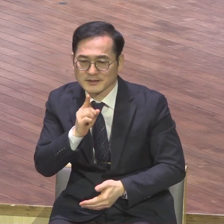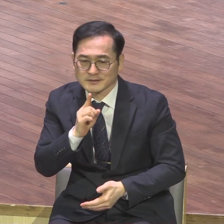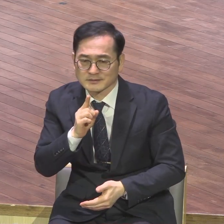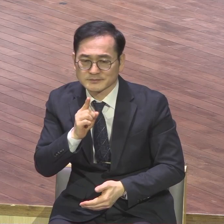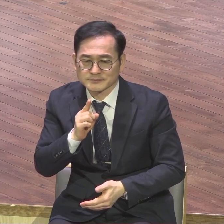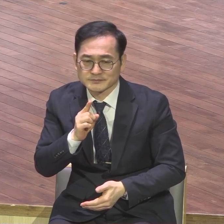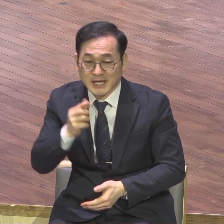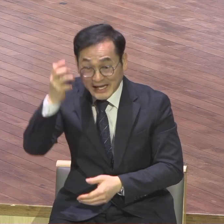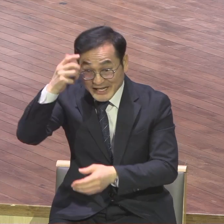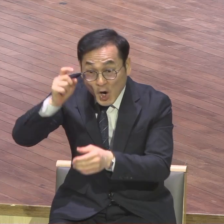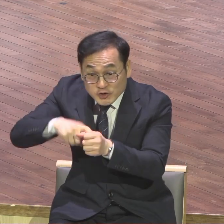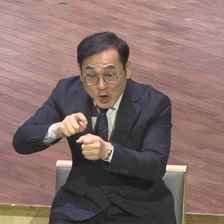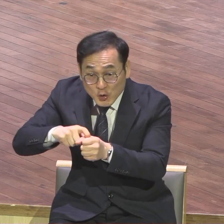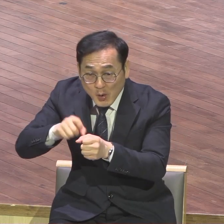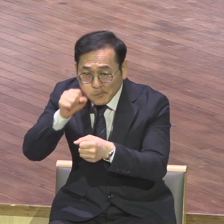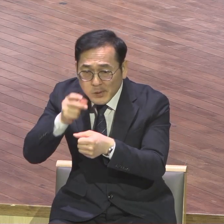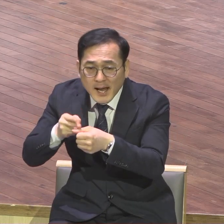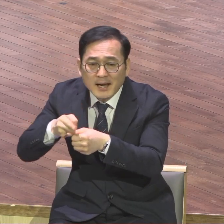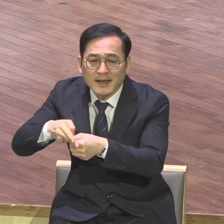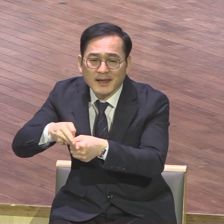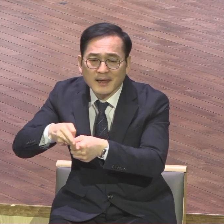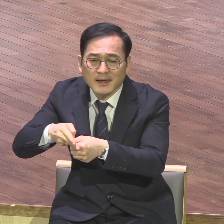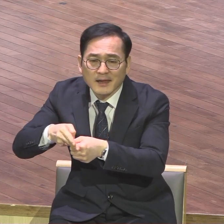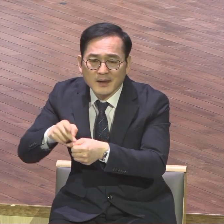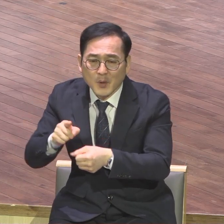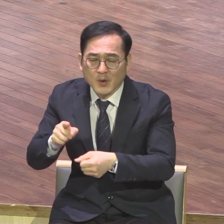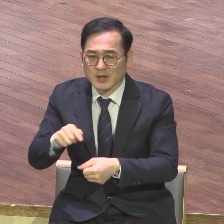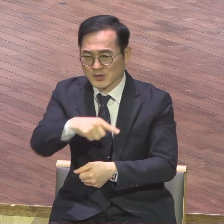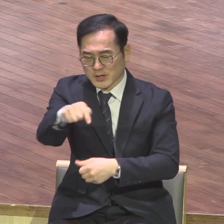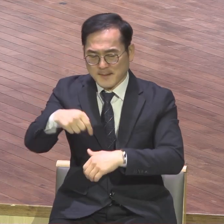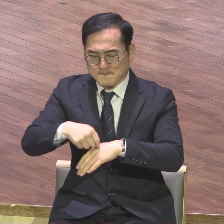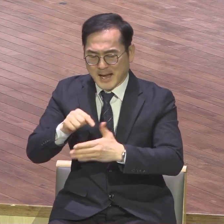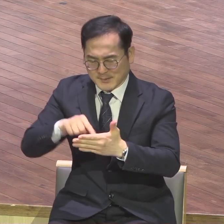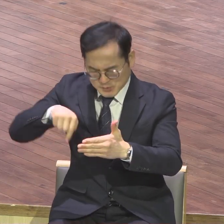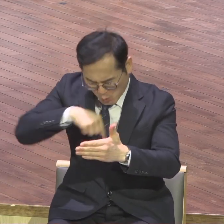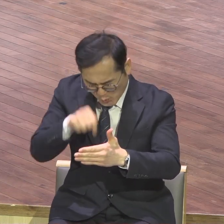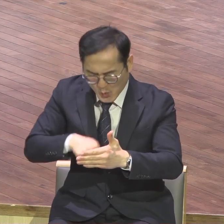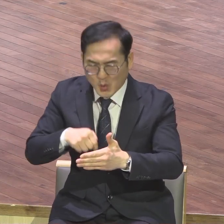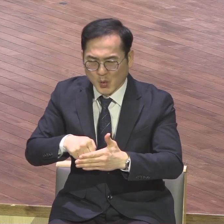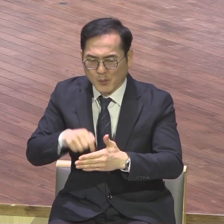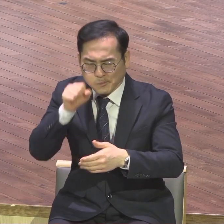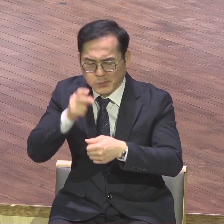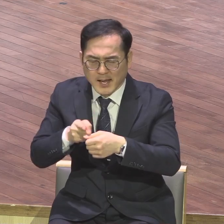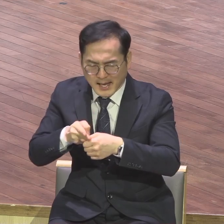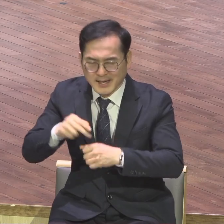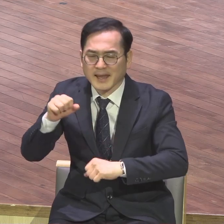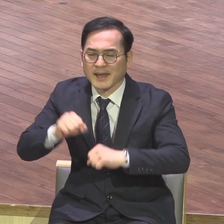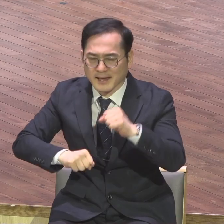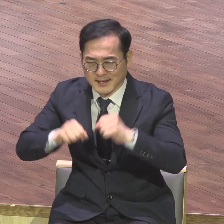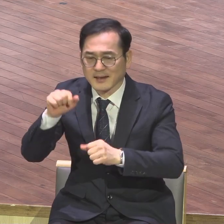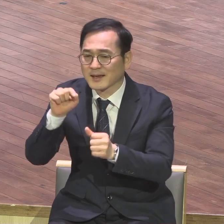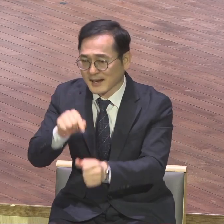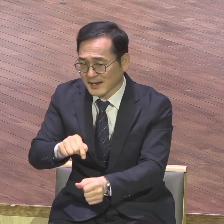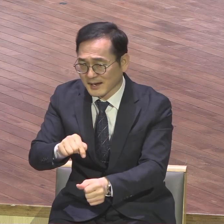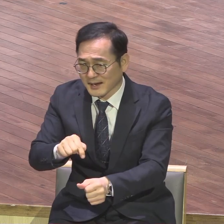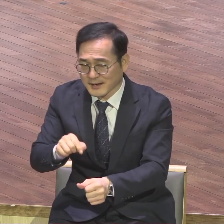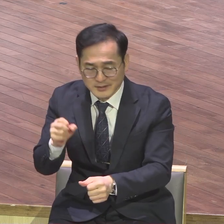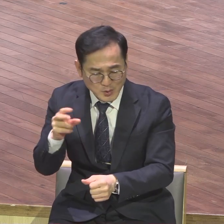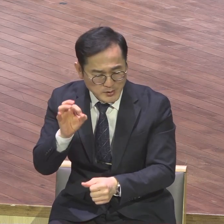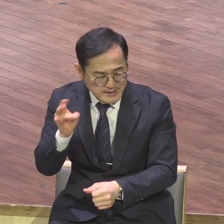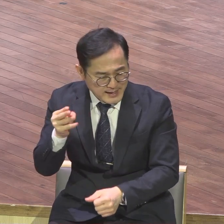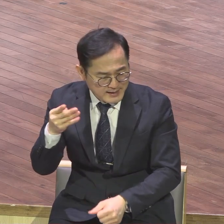10장 16절에도 보면요, 너희는 마음의 할례를 행하고, 그래서 마음의 할례를 행하고, 에레미야